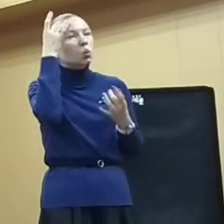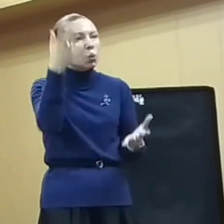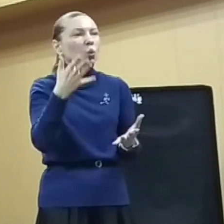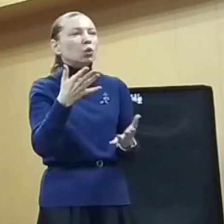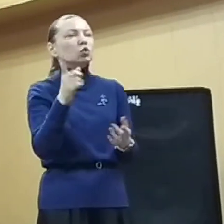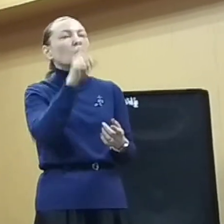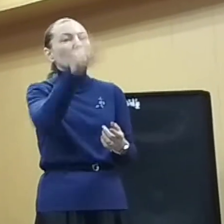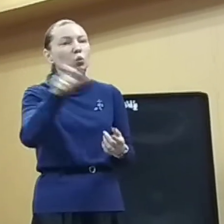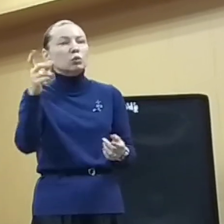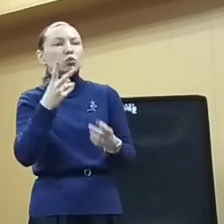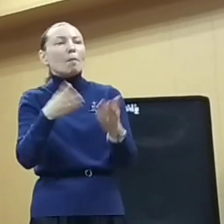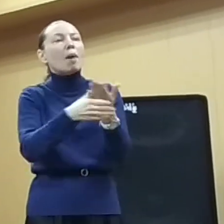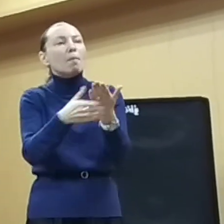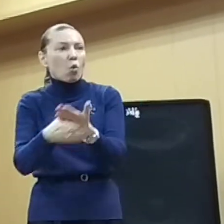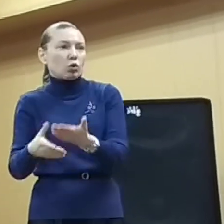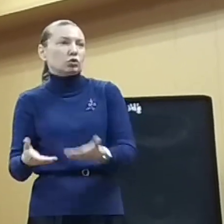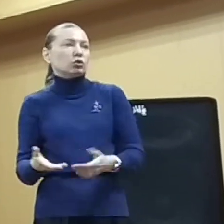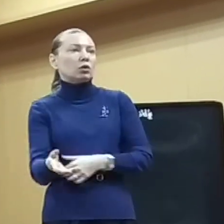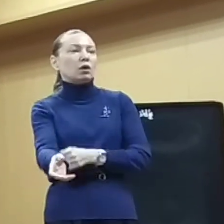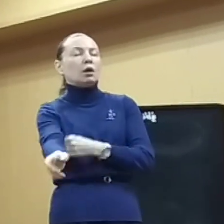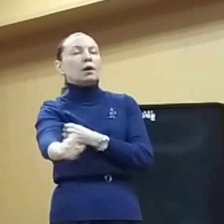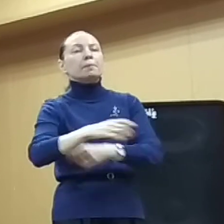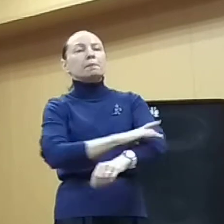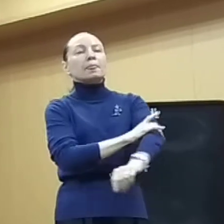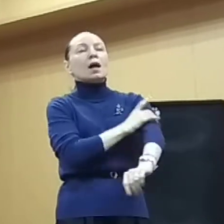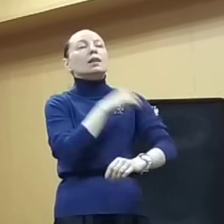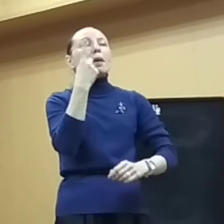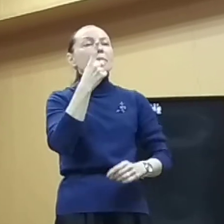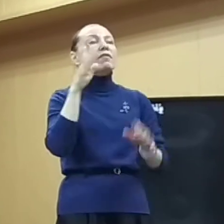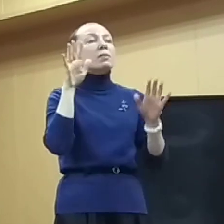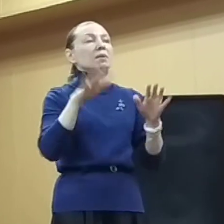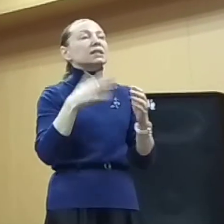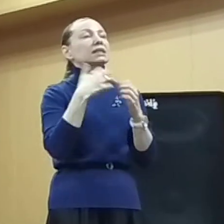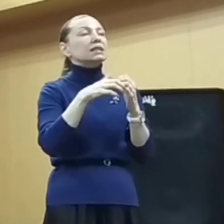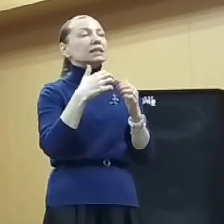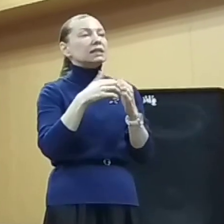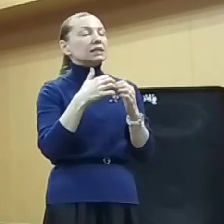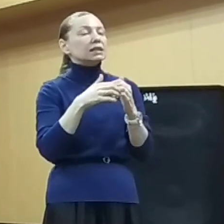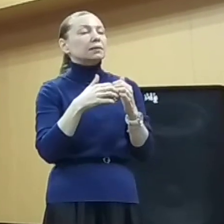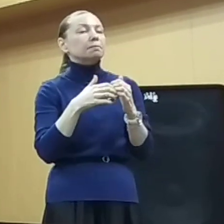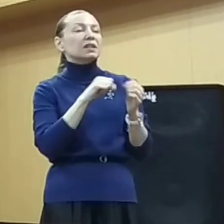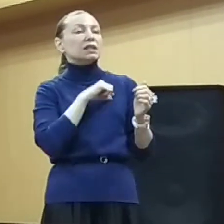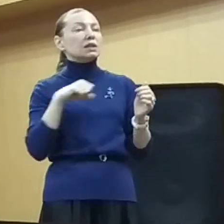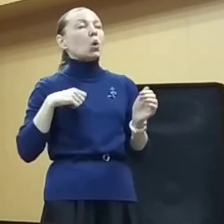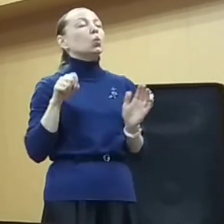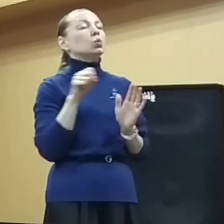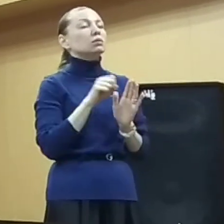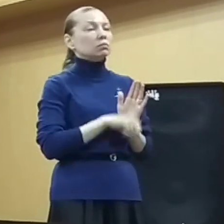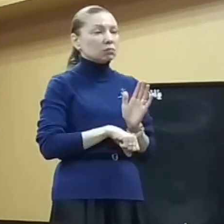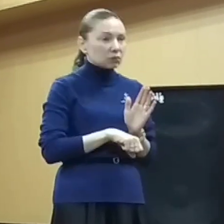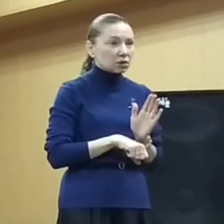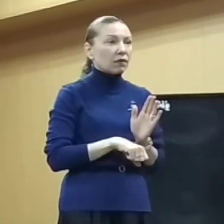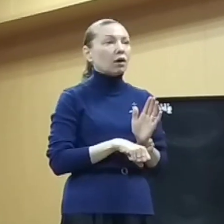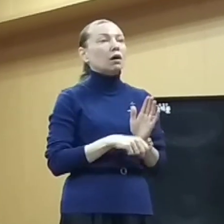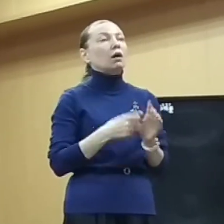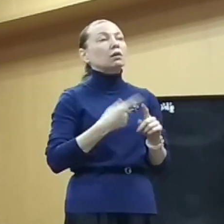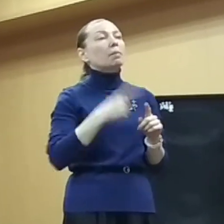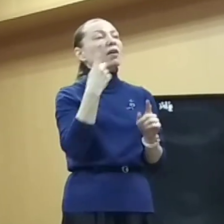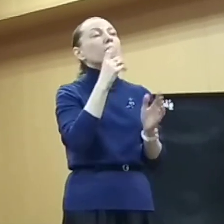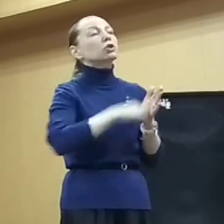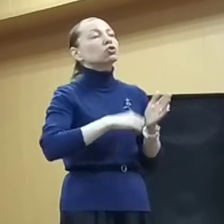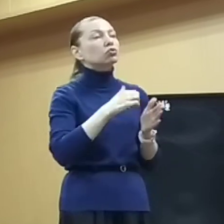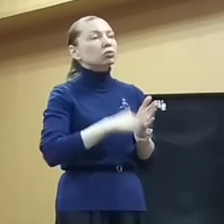людям нужно помочь. Поэтому на первом месте среди суицидов это первая, ну,